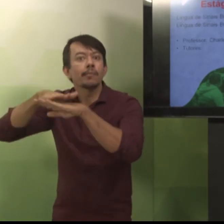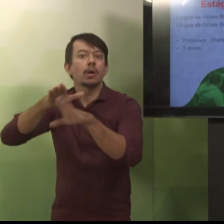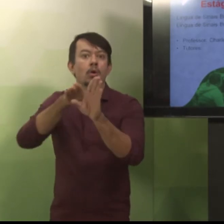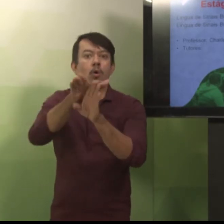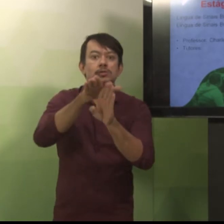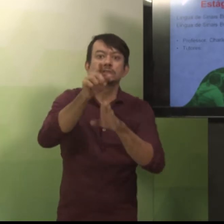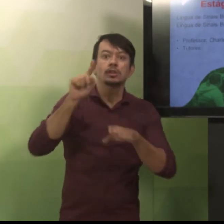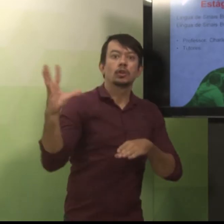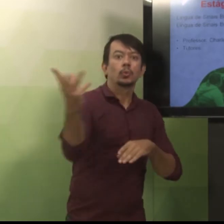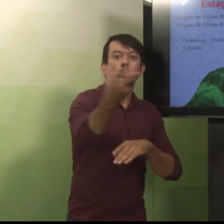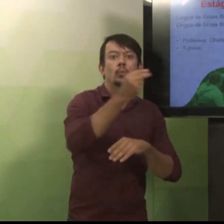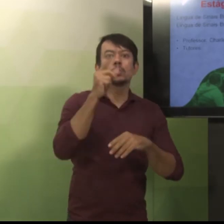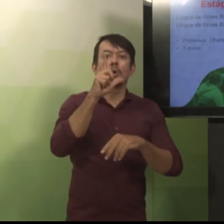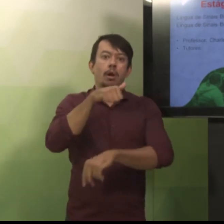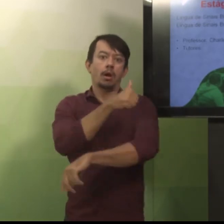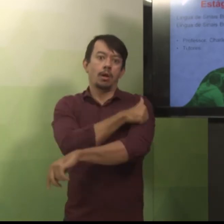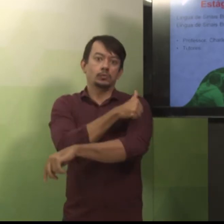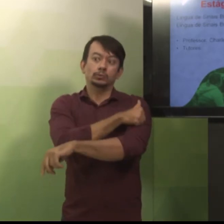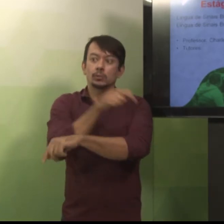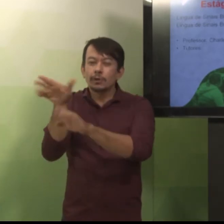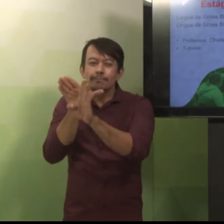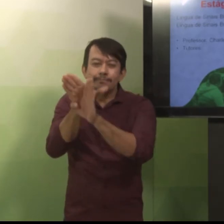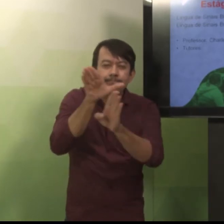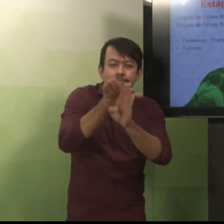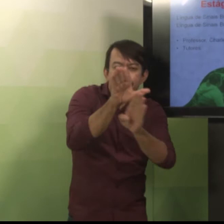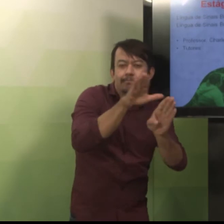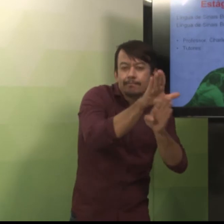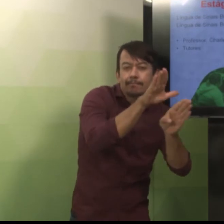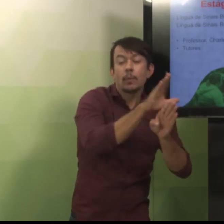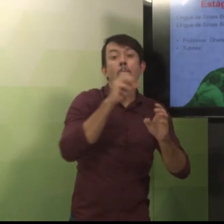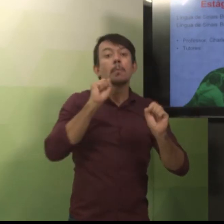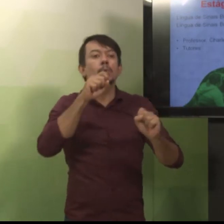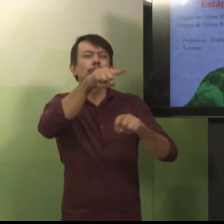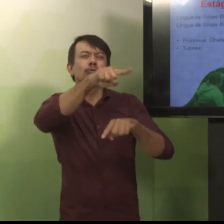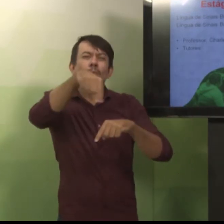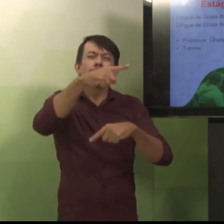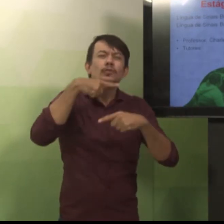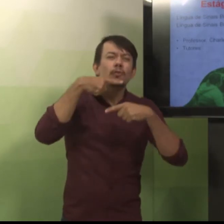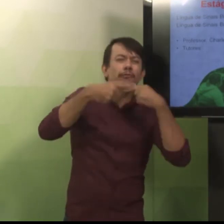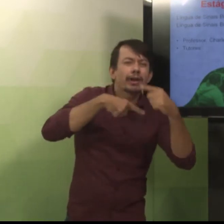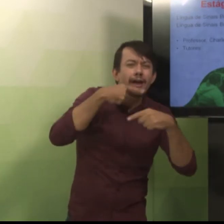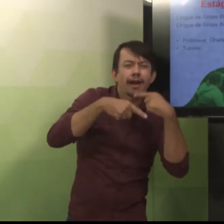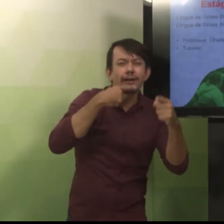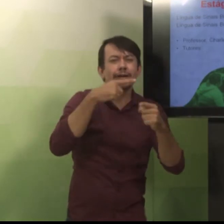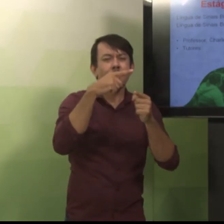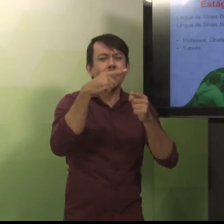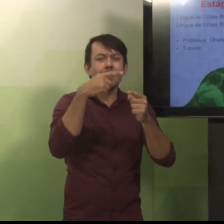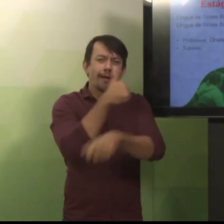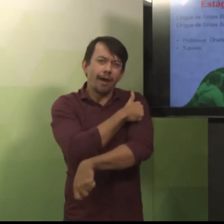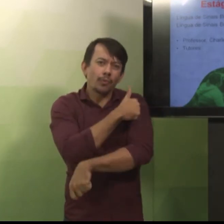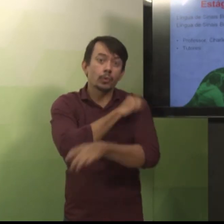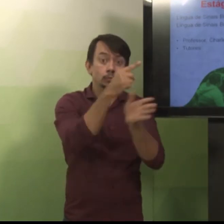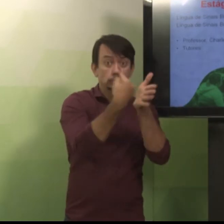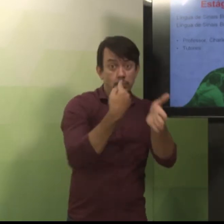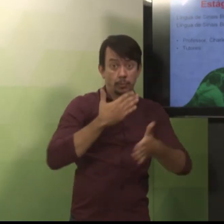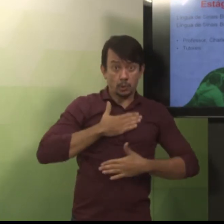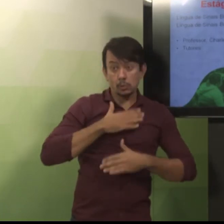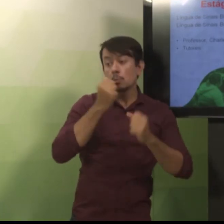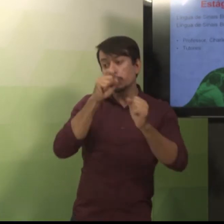orientações e passar para todos os alunos. Então, vou orientá-los e, caso vocês tenham dúvidas, vocês podem